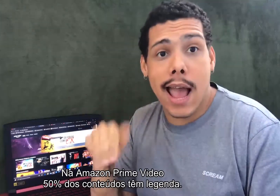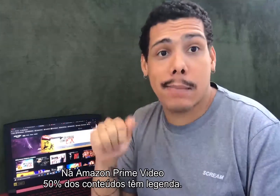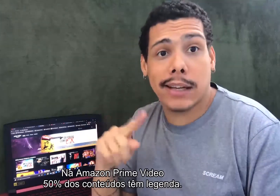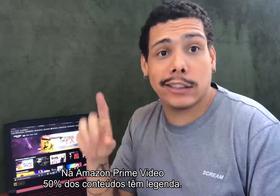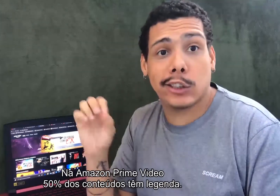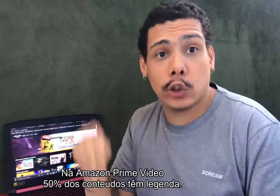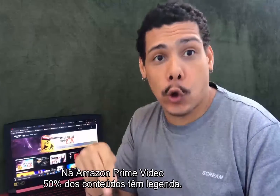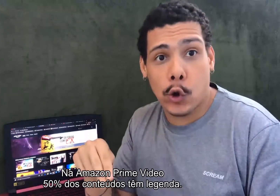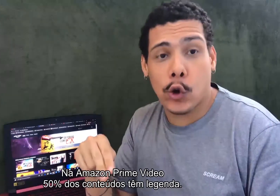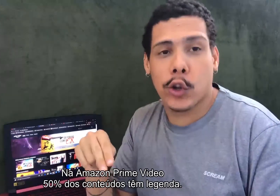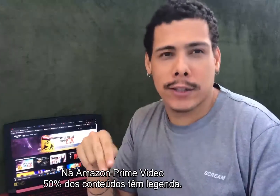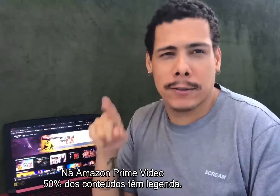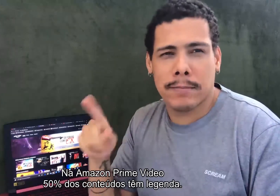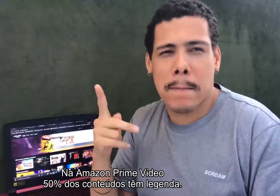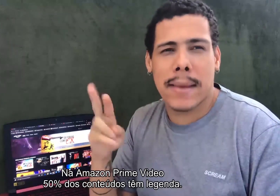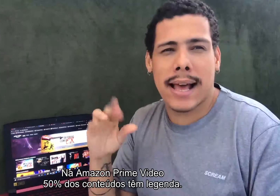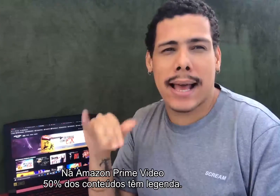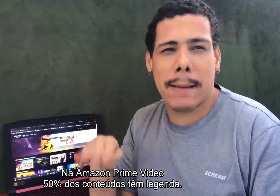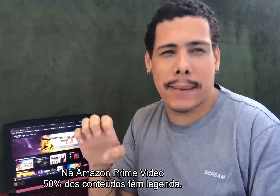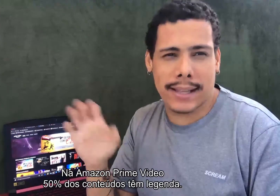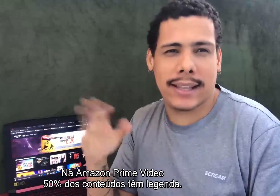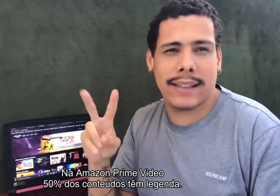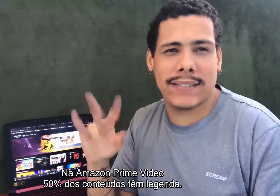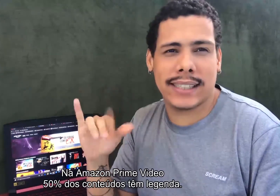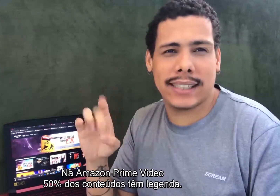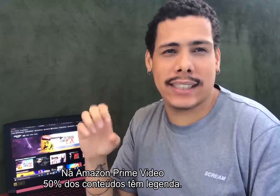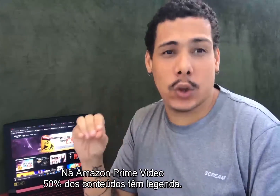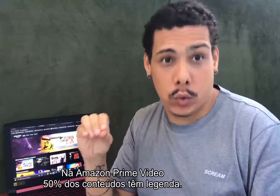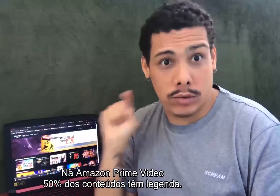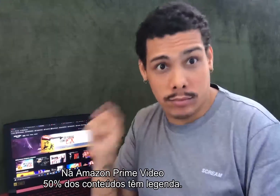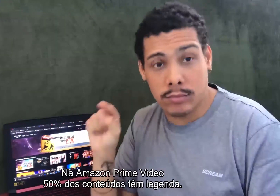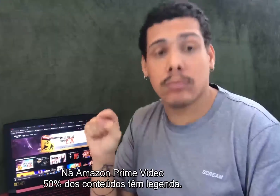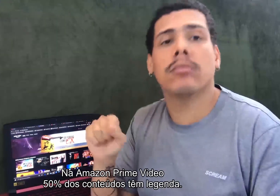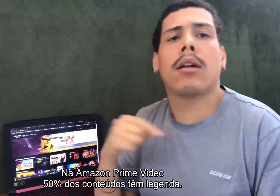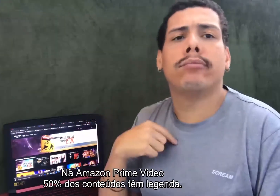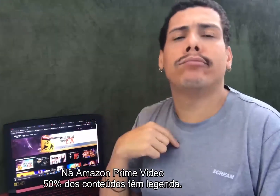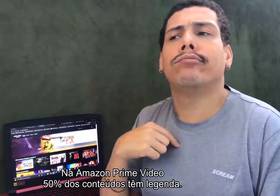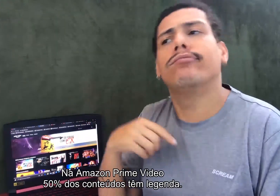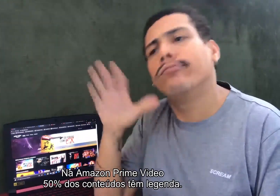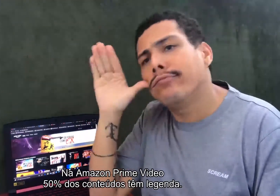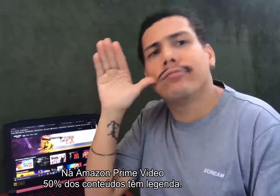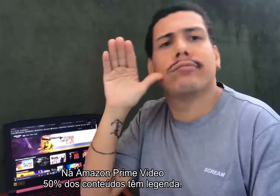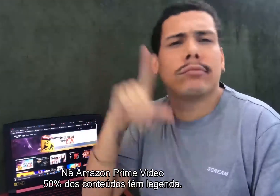Na Amazon Prime Video, 50% dos conteúdos têm legenda.